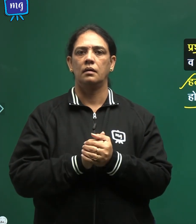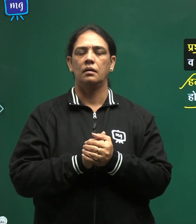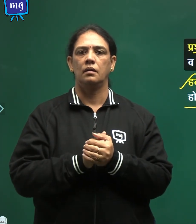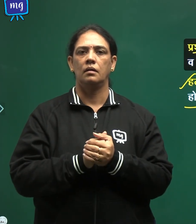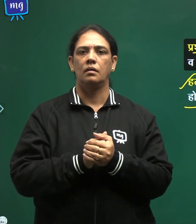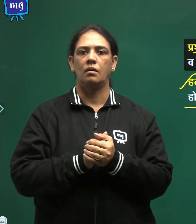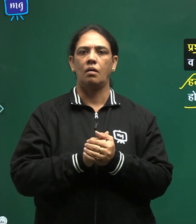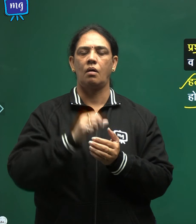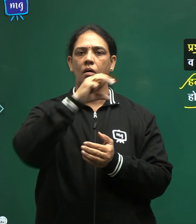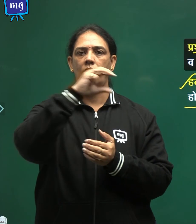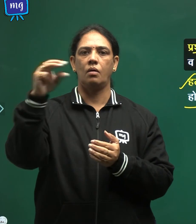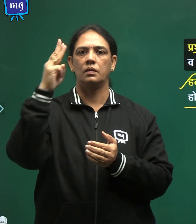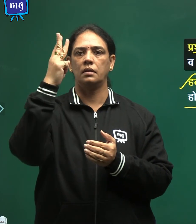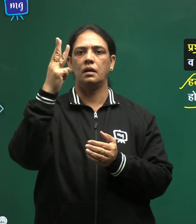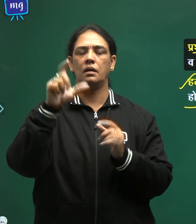और 3 कोण,